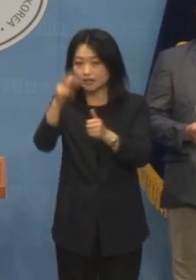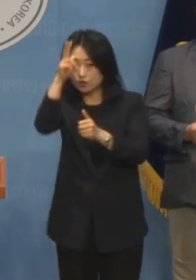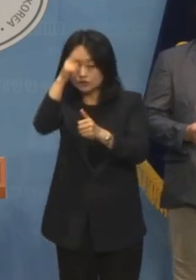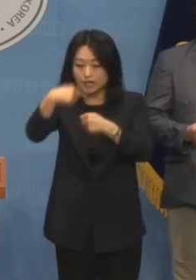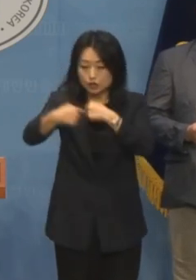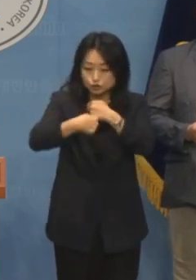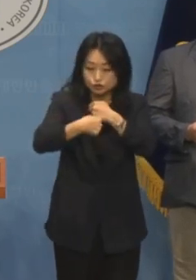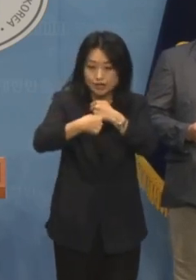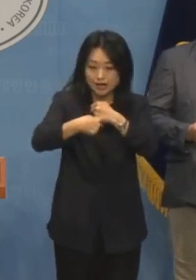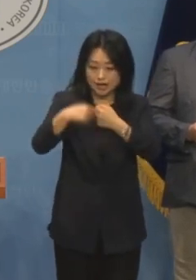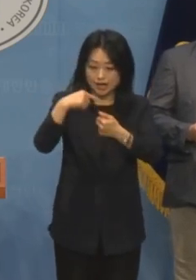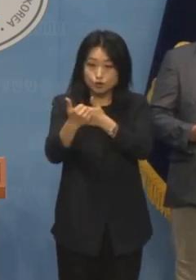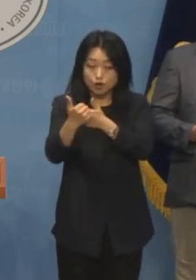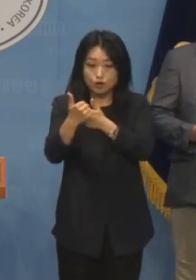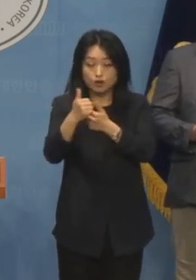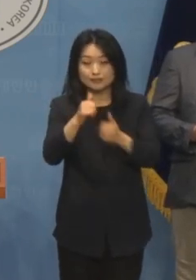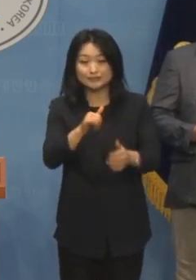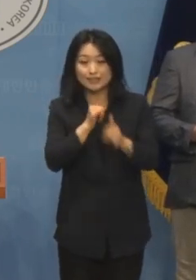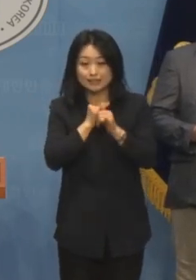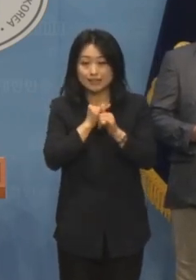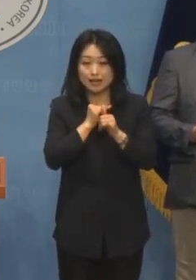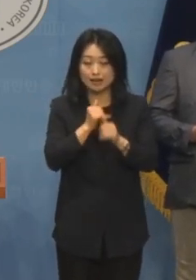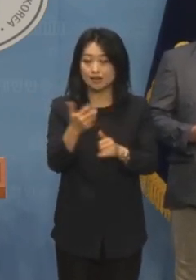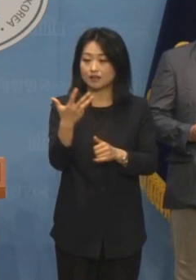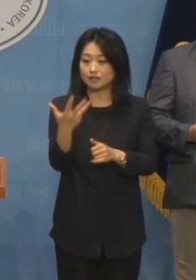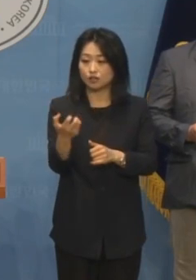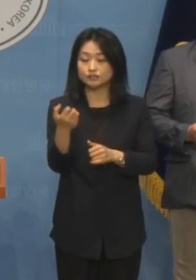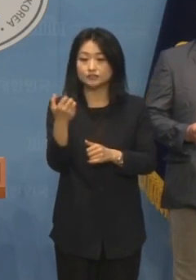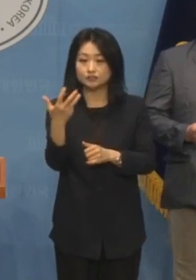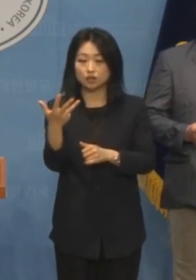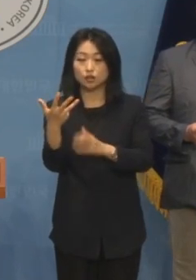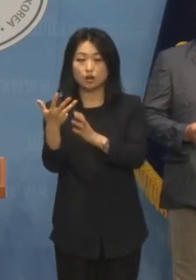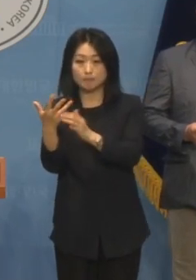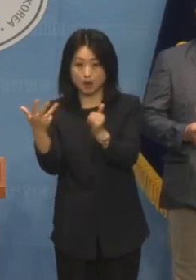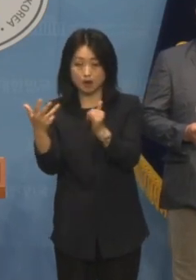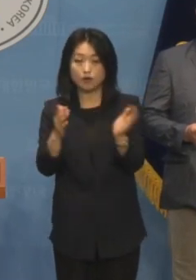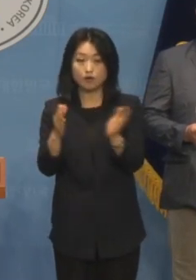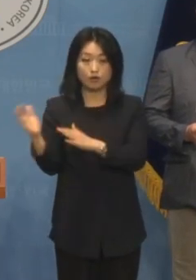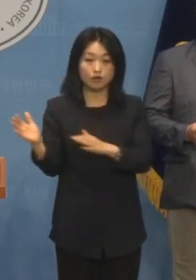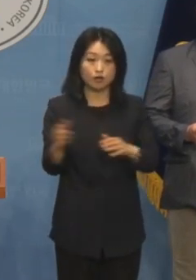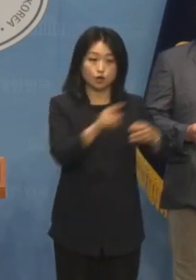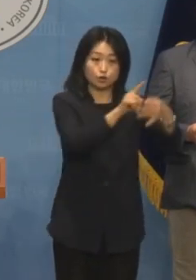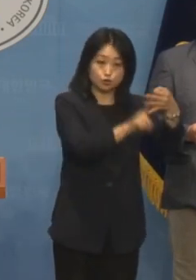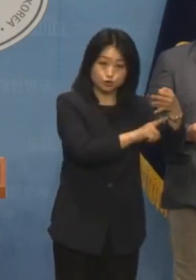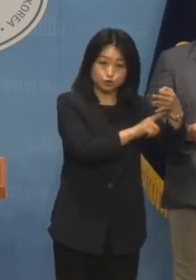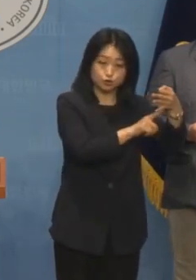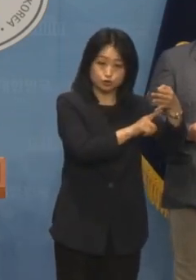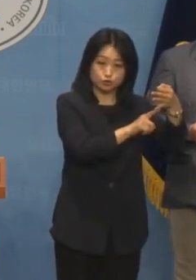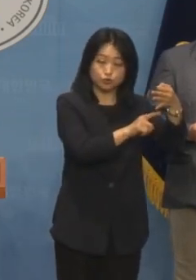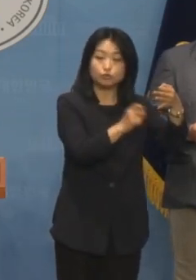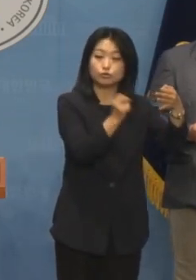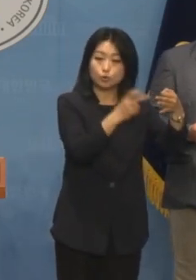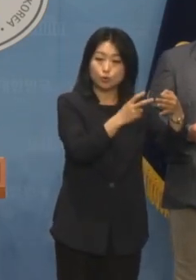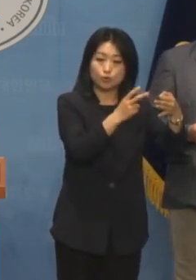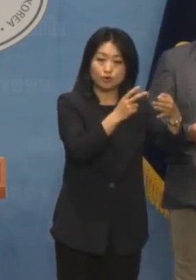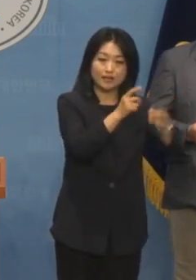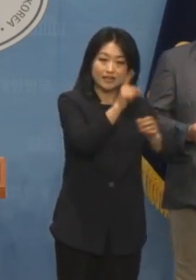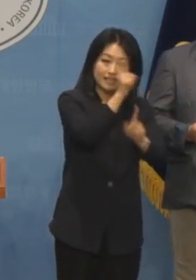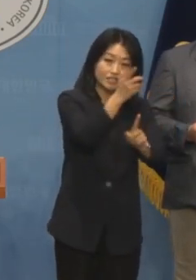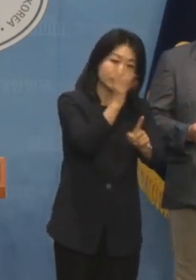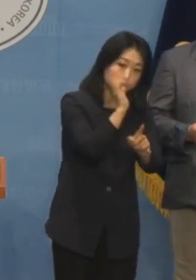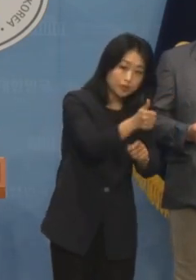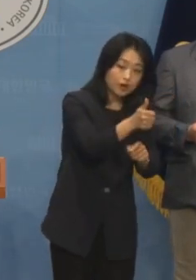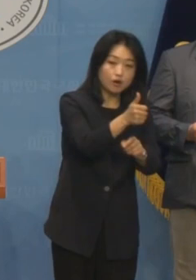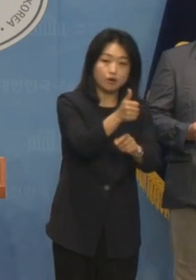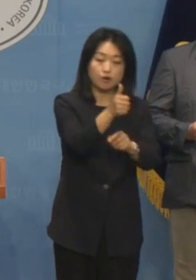사람은 88명입니다. 윤석열 정권 1년 7개월을 포함해서 이명박 정권기 5년, 박근혜